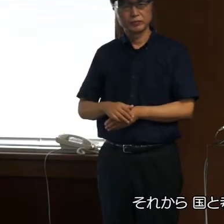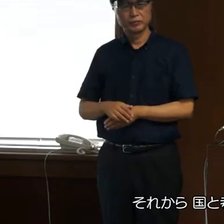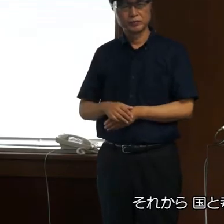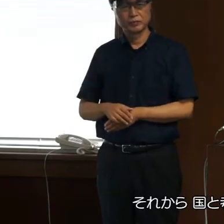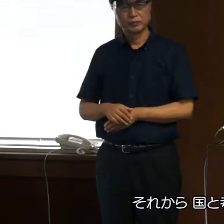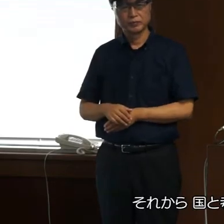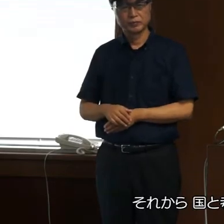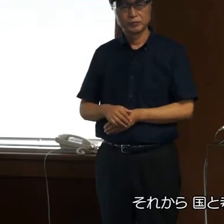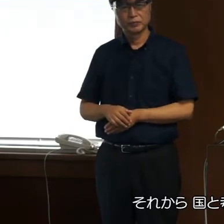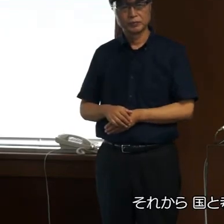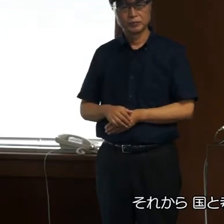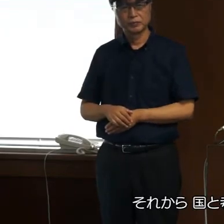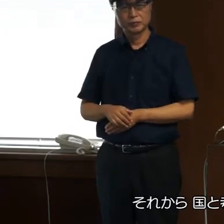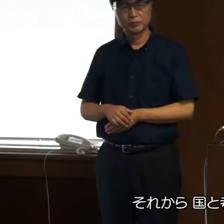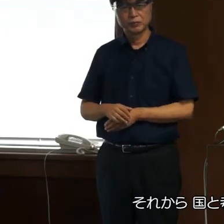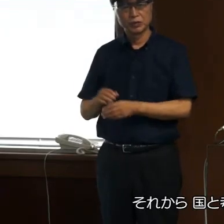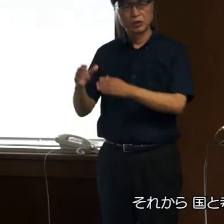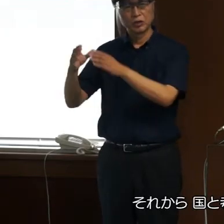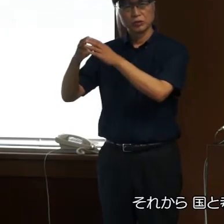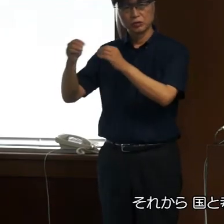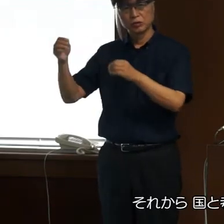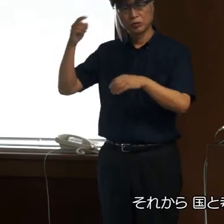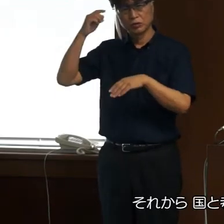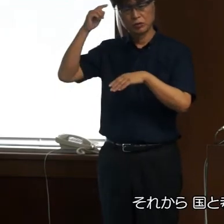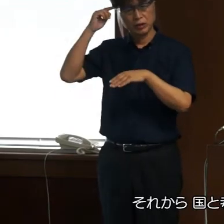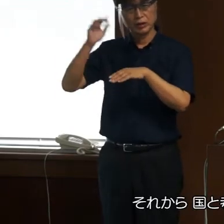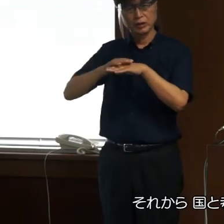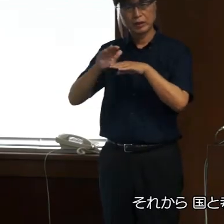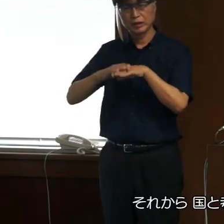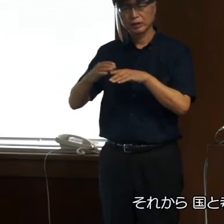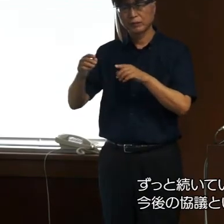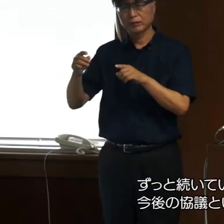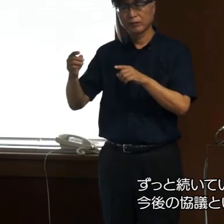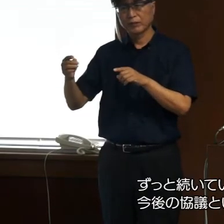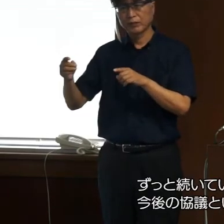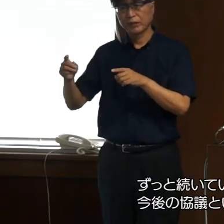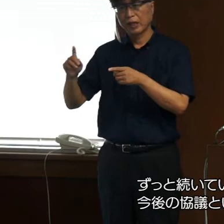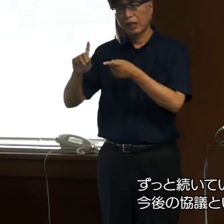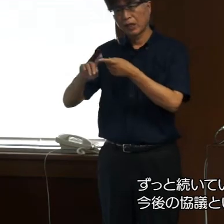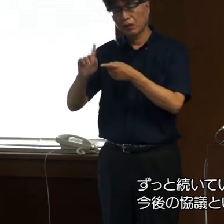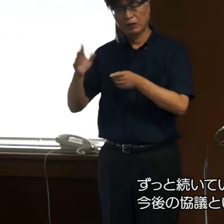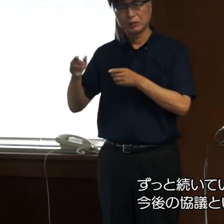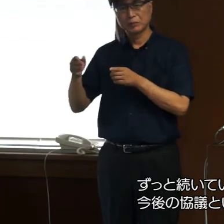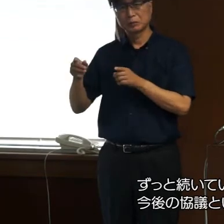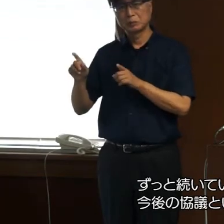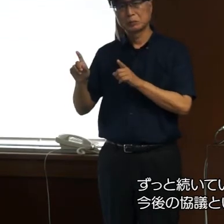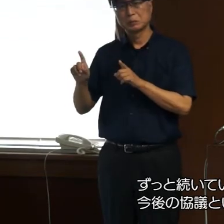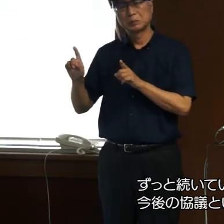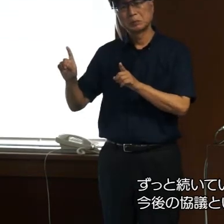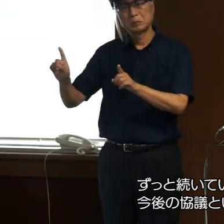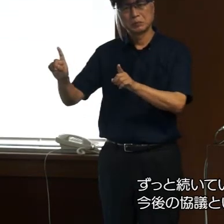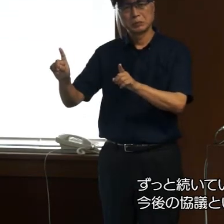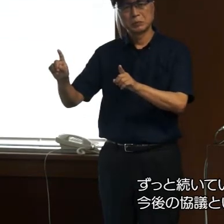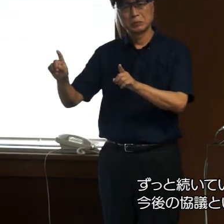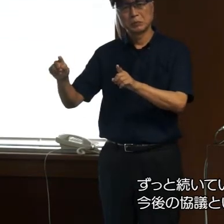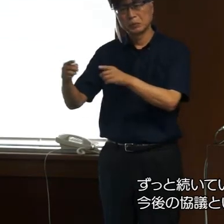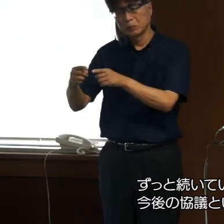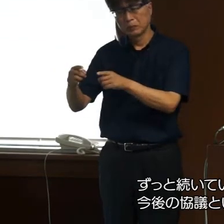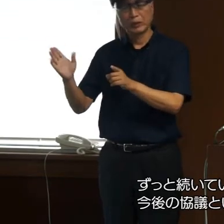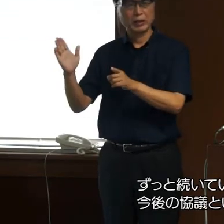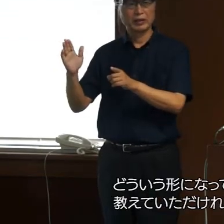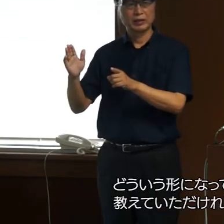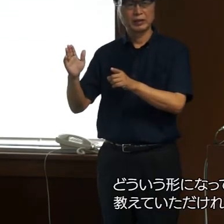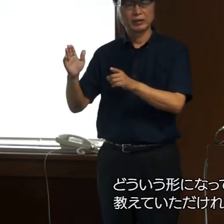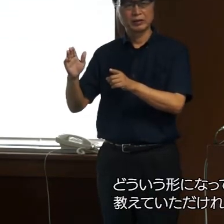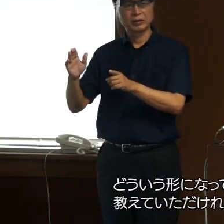から国とその考えが平行線の状態がずっと続いているわけですけども、今後の協議